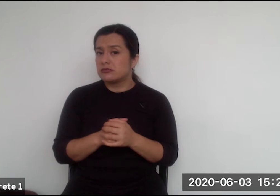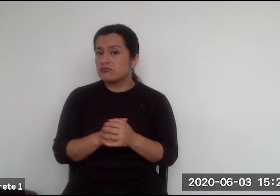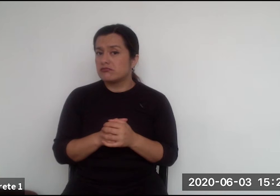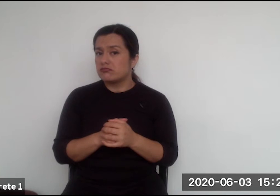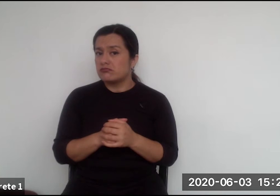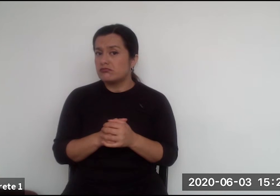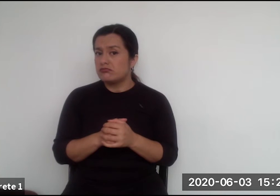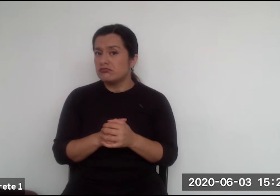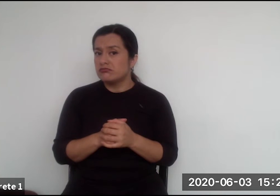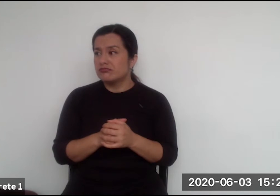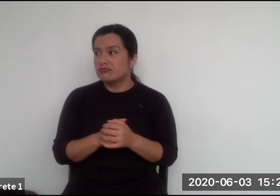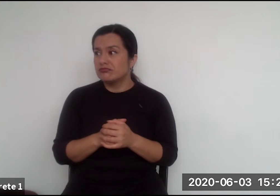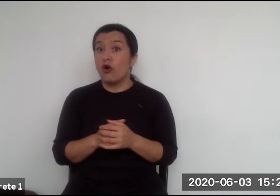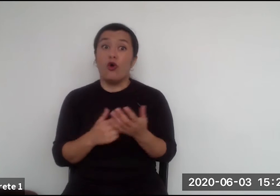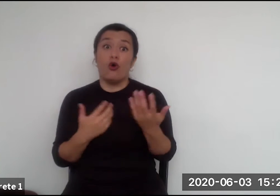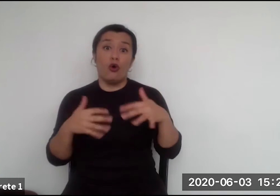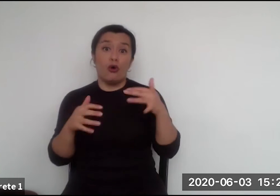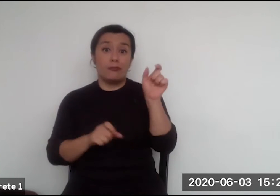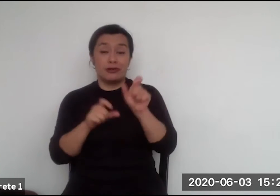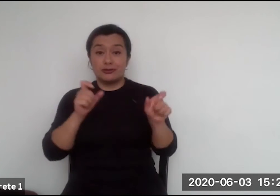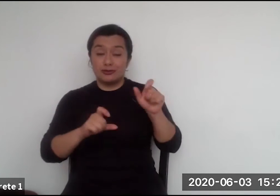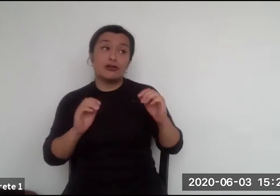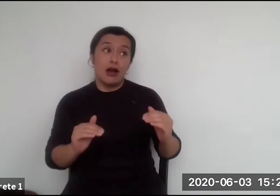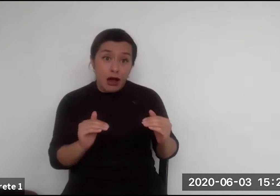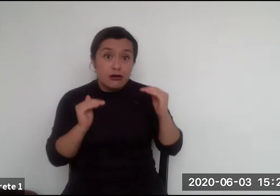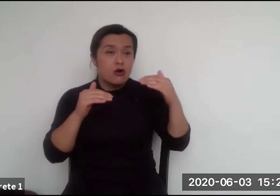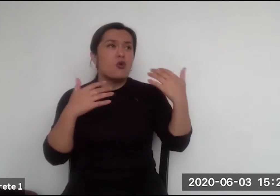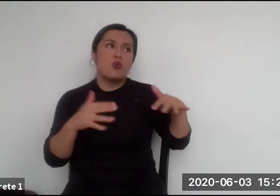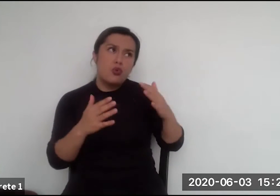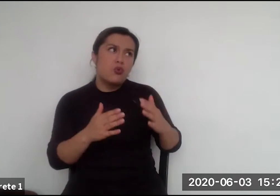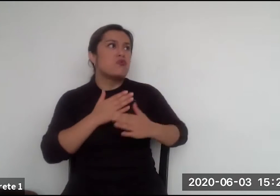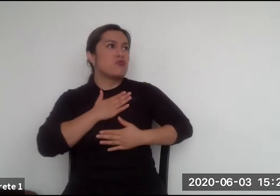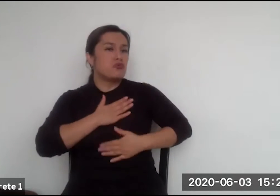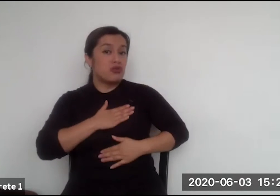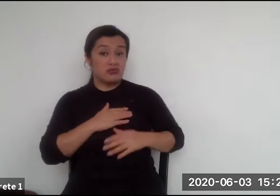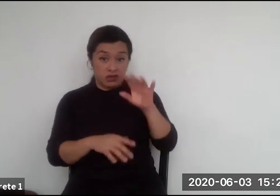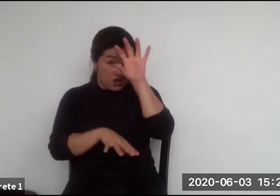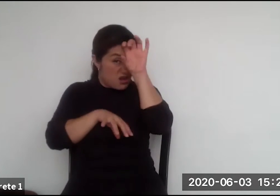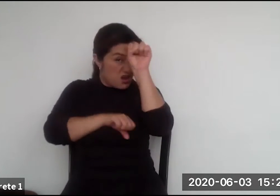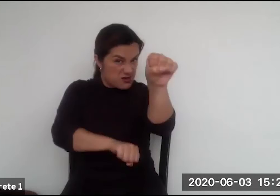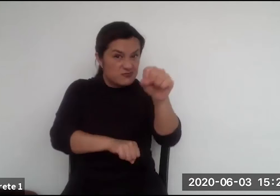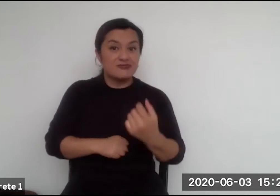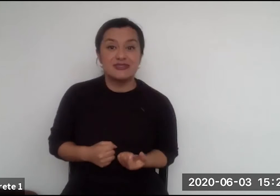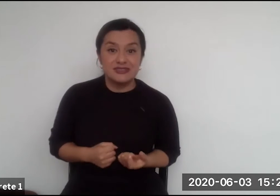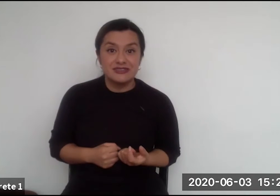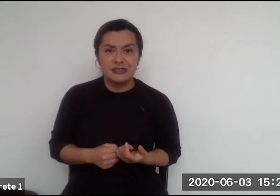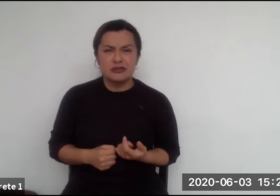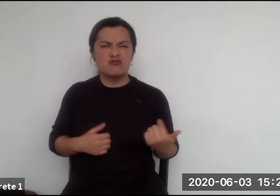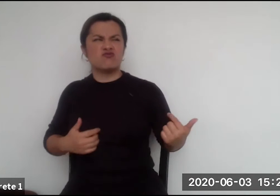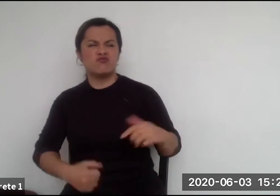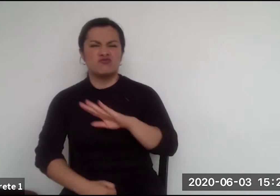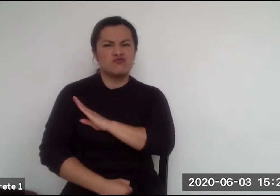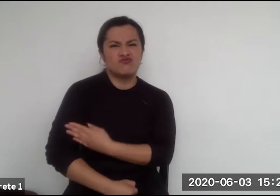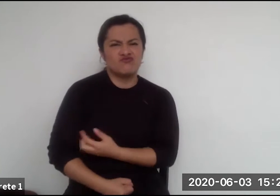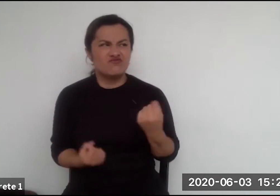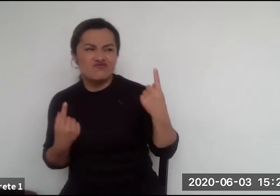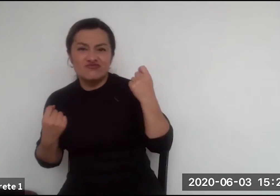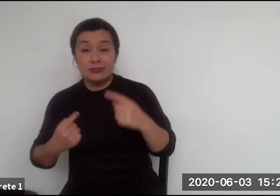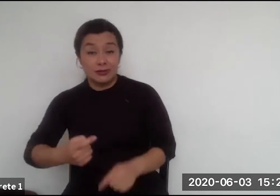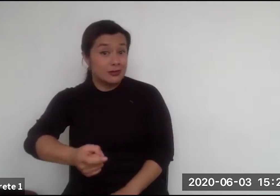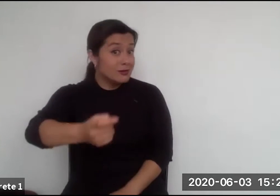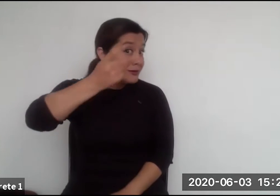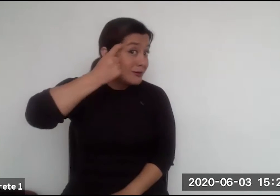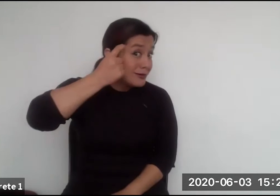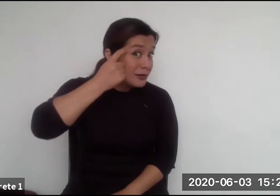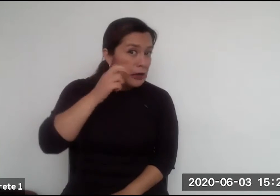digamos, privilegiados en la nueva normalidad? ¿Los más capaces, los más competentes, los más pilos,